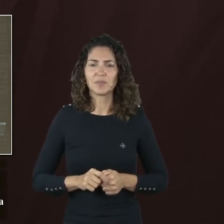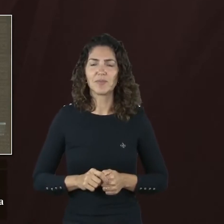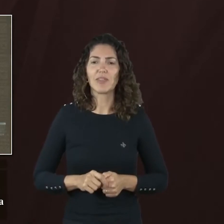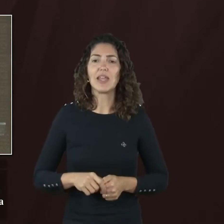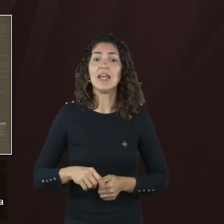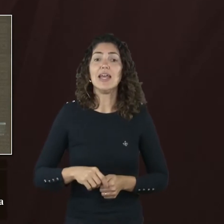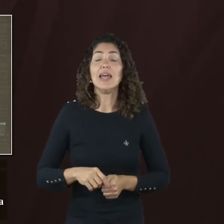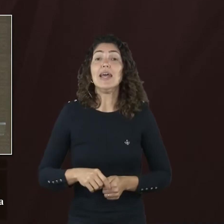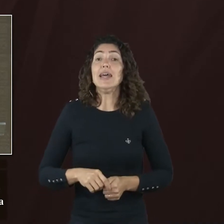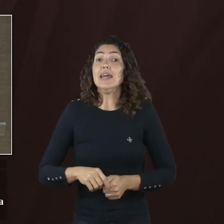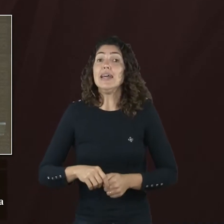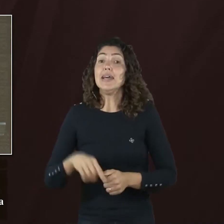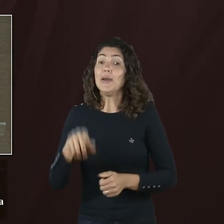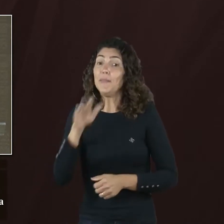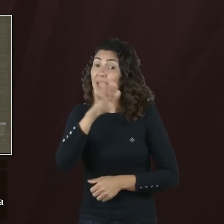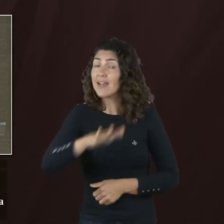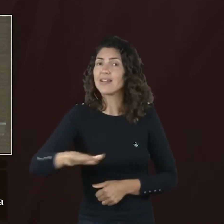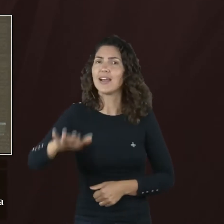coordena, quem